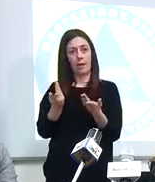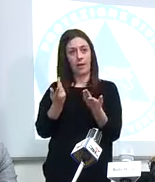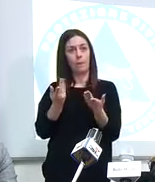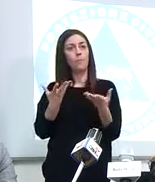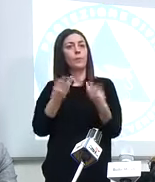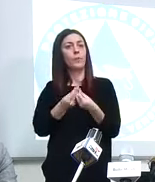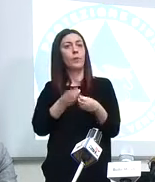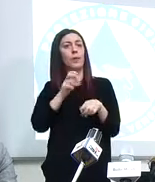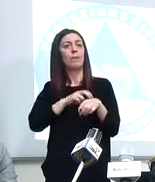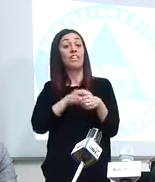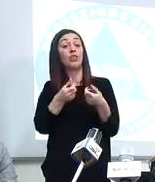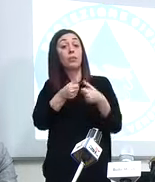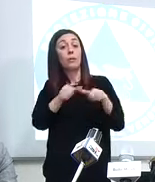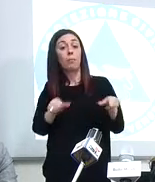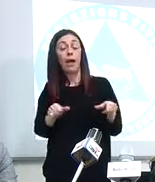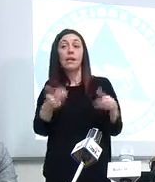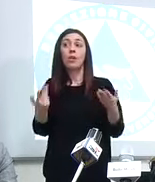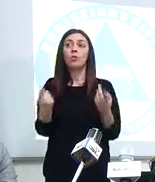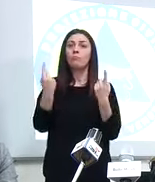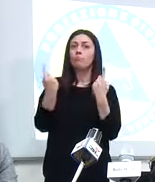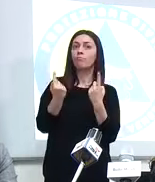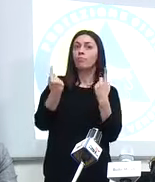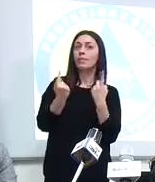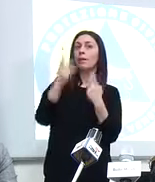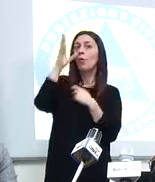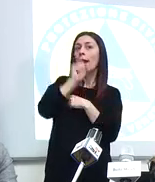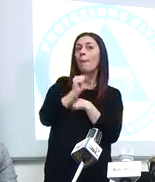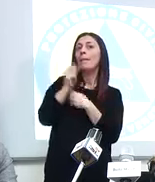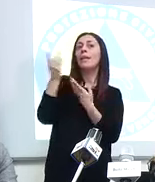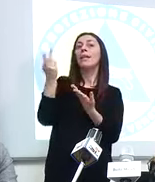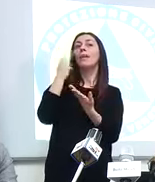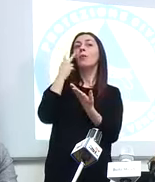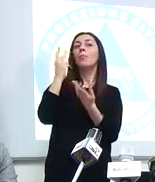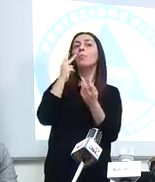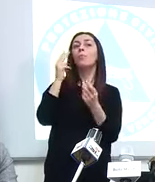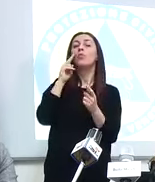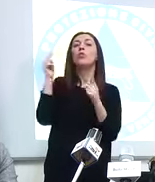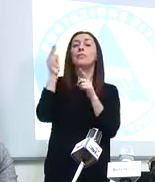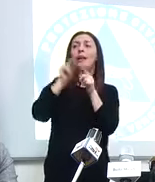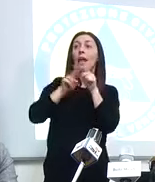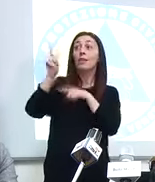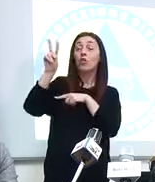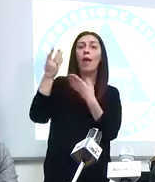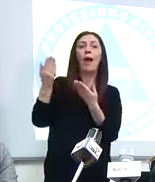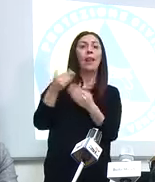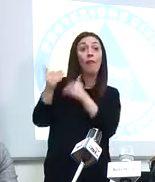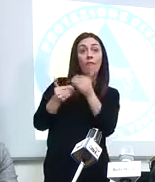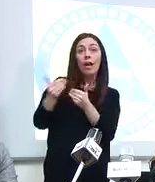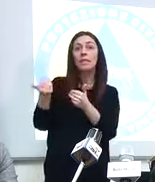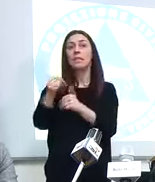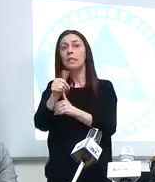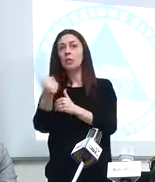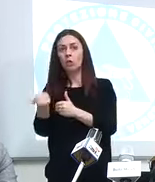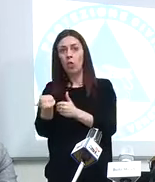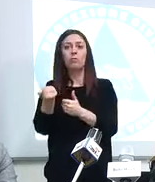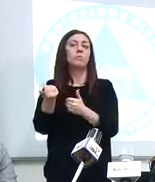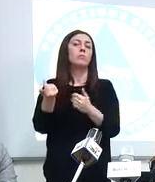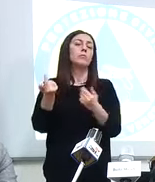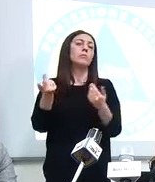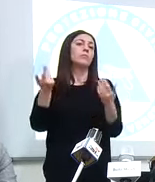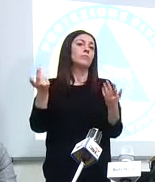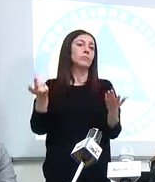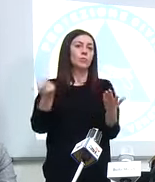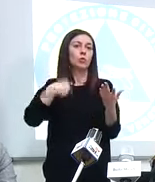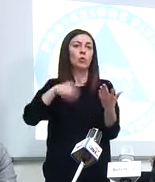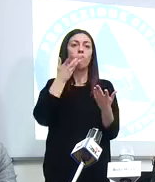in questo accordo, siamo anche in attesa di capire se c'è un'evoluzione da questo punto di vista, per essere pronti, qualora, appunto, ci fosse